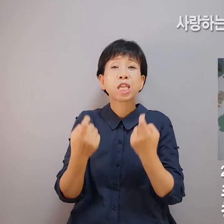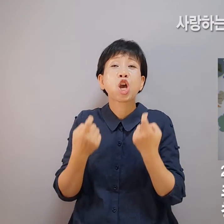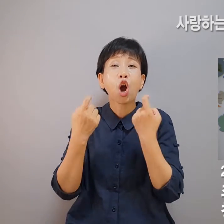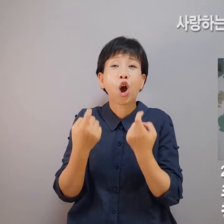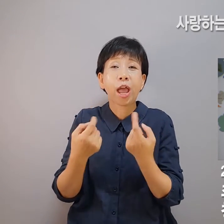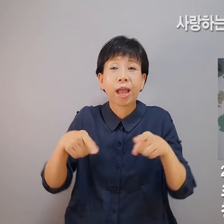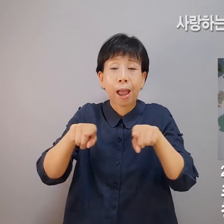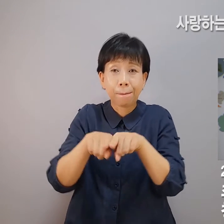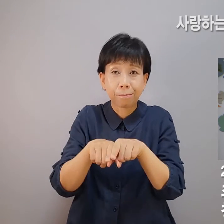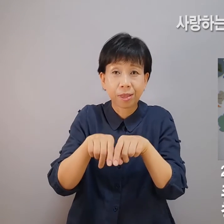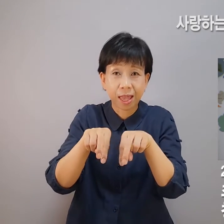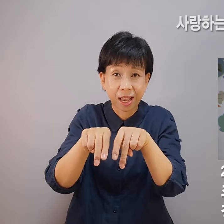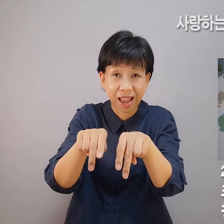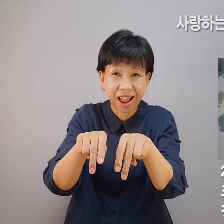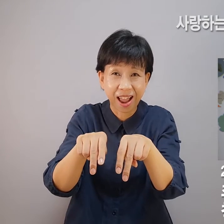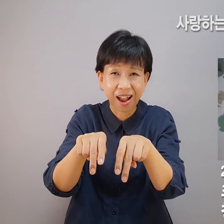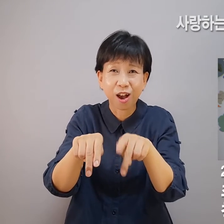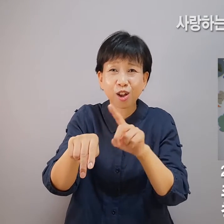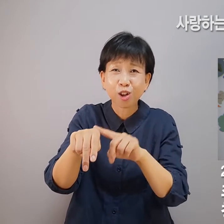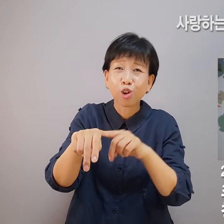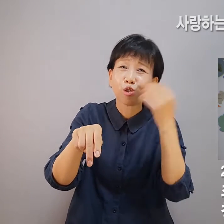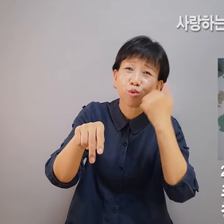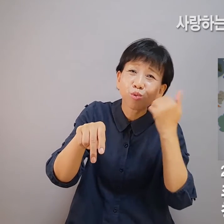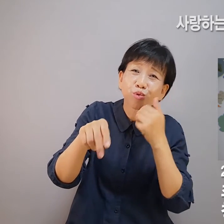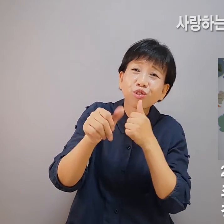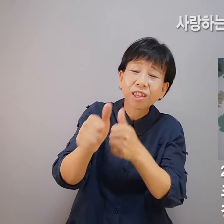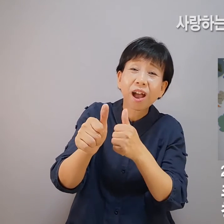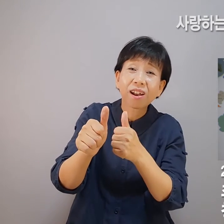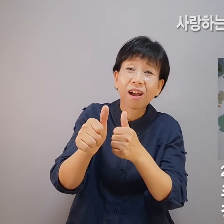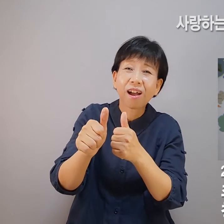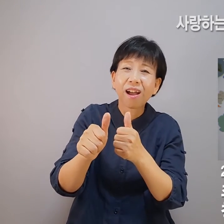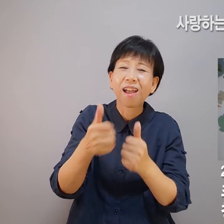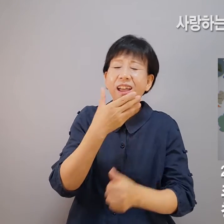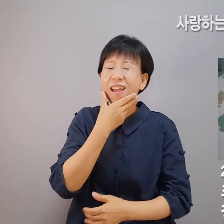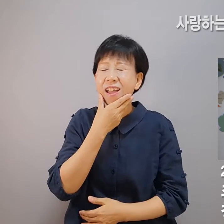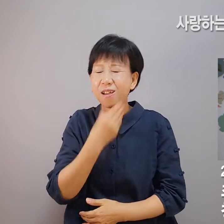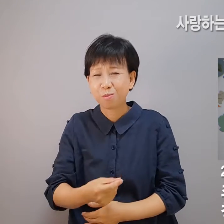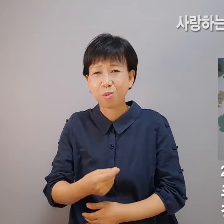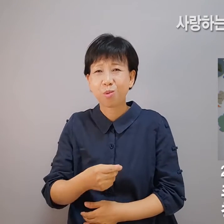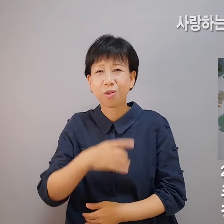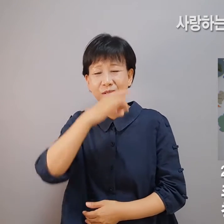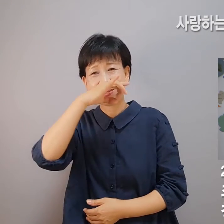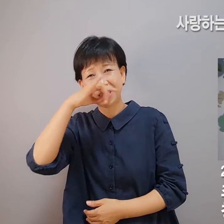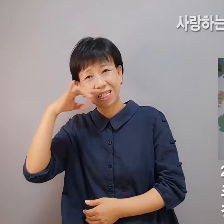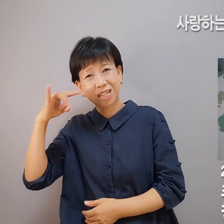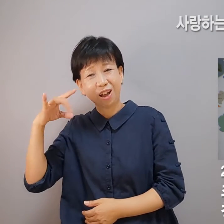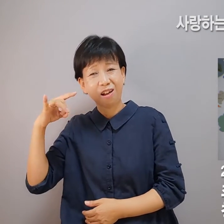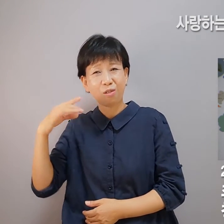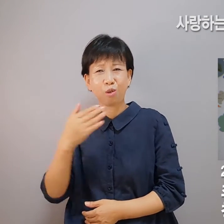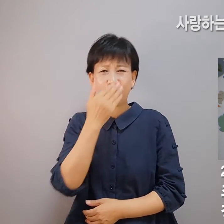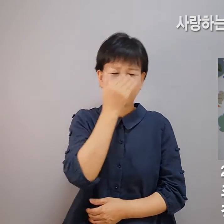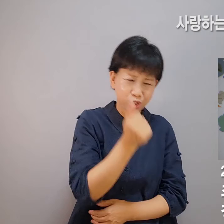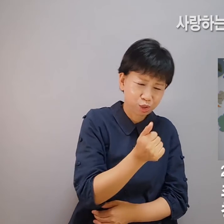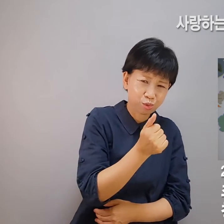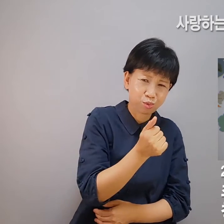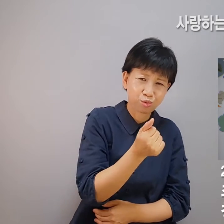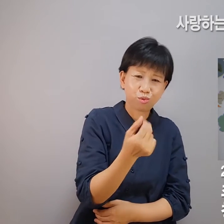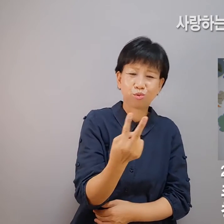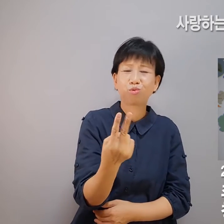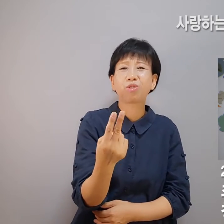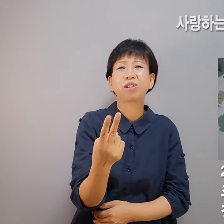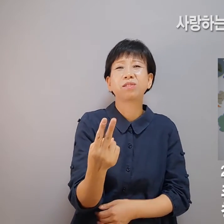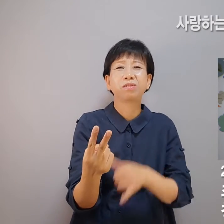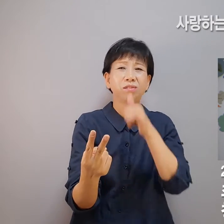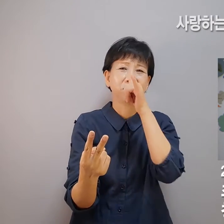수 있고 그 여행이 반대로 지루할 수도 있어요. 사랑하는 사람과 좋아하는 사람과